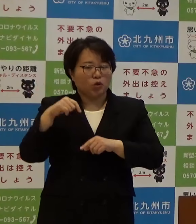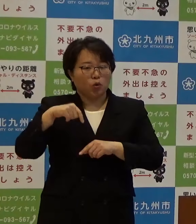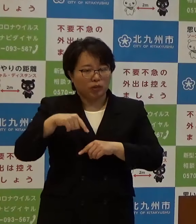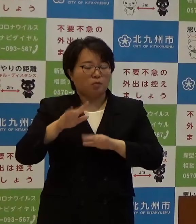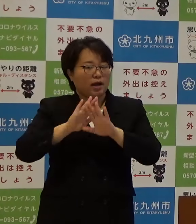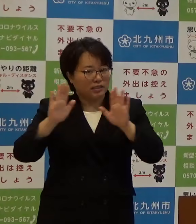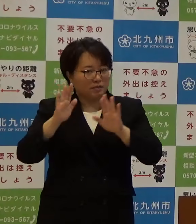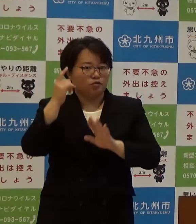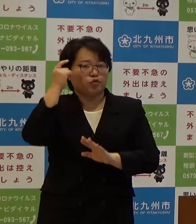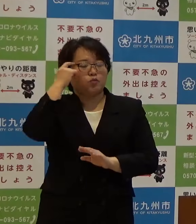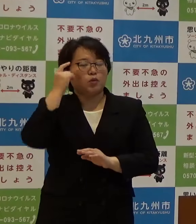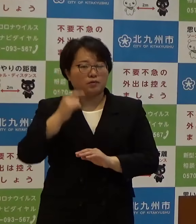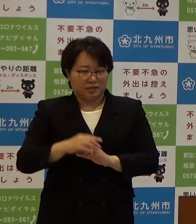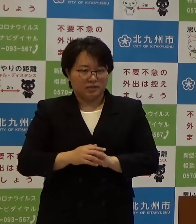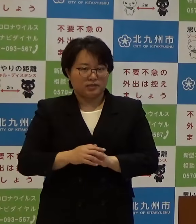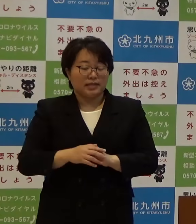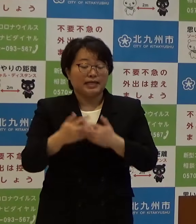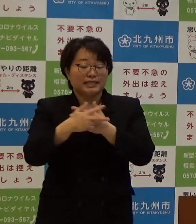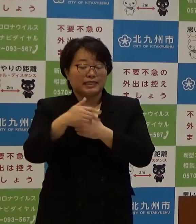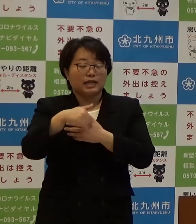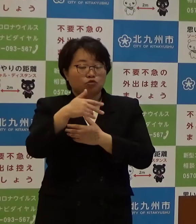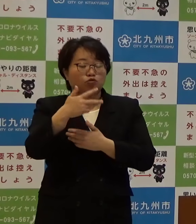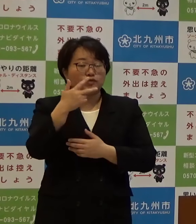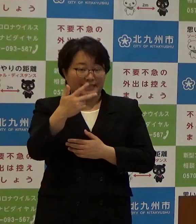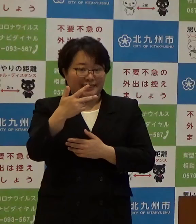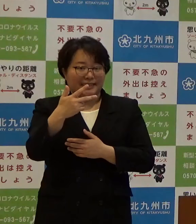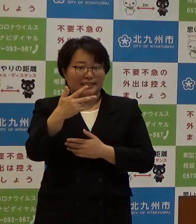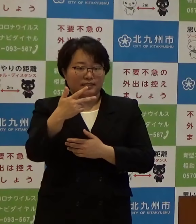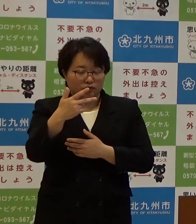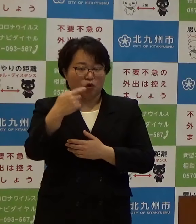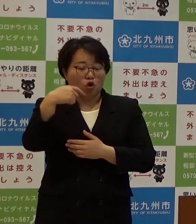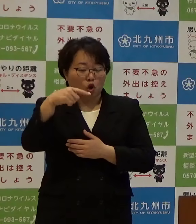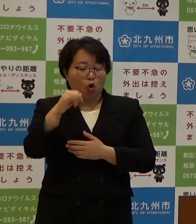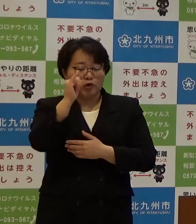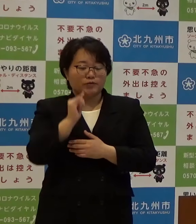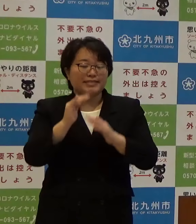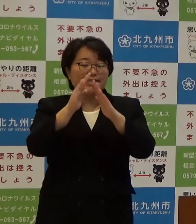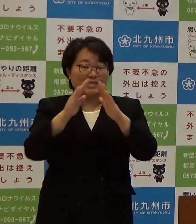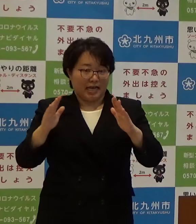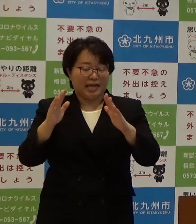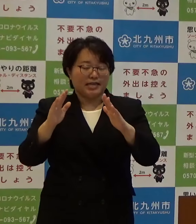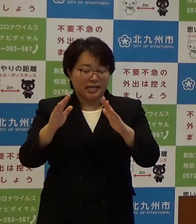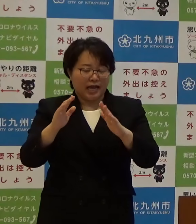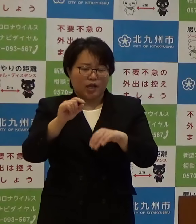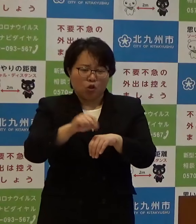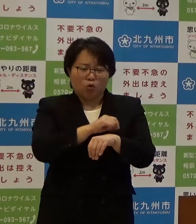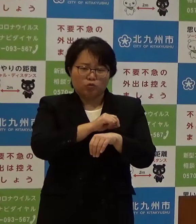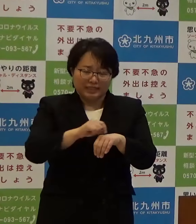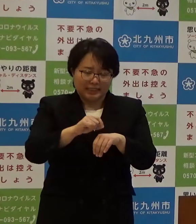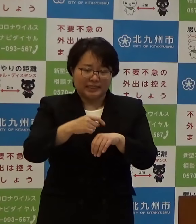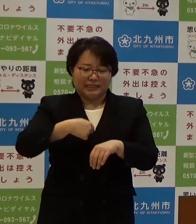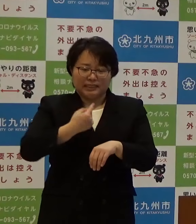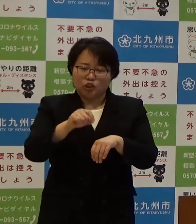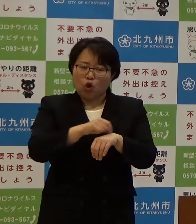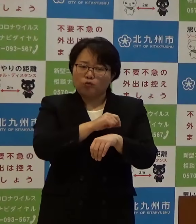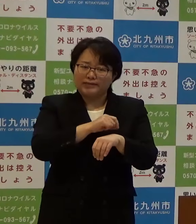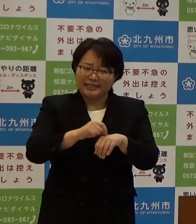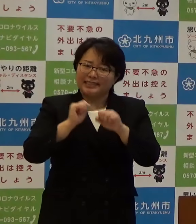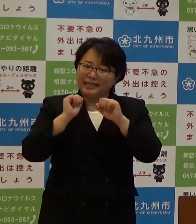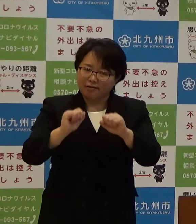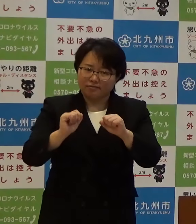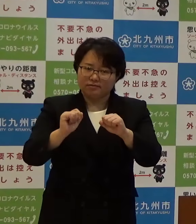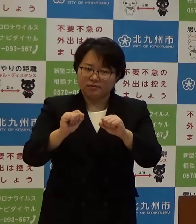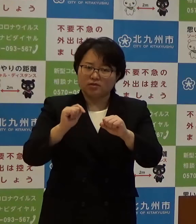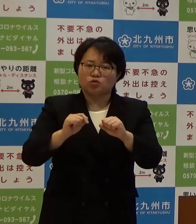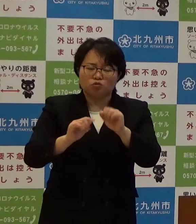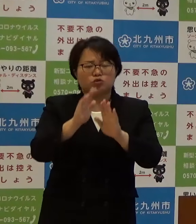市の教育委員会単独でもってですね、こういうことをやってみたいということは今の段階